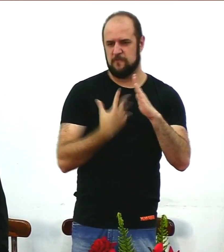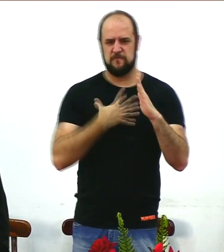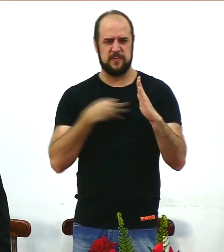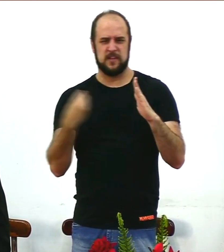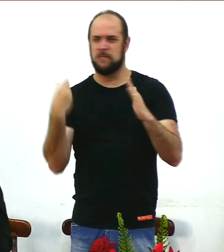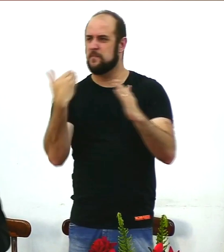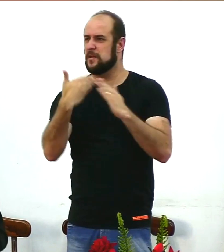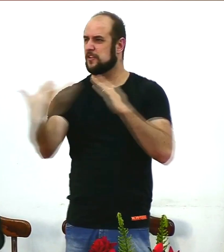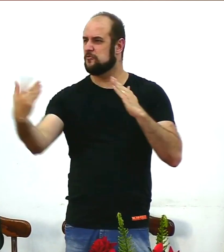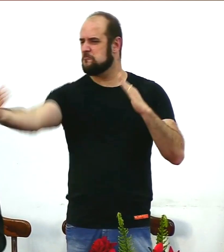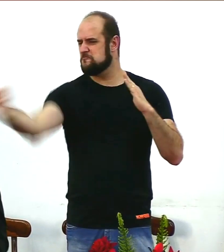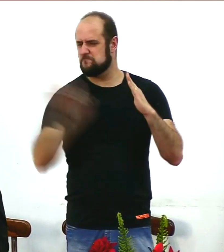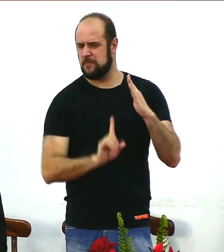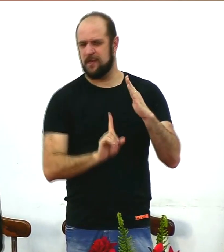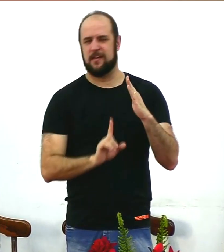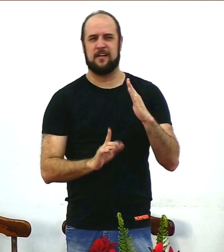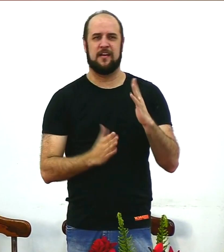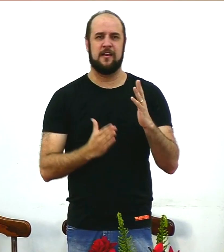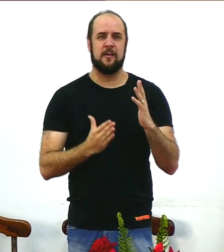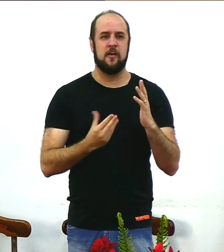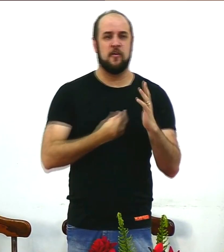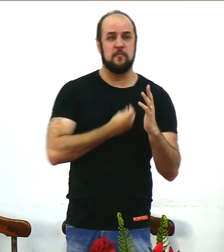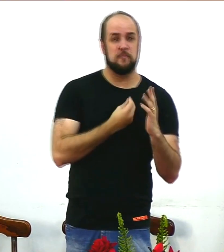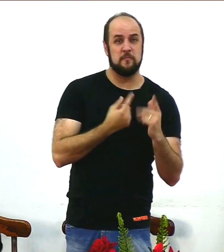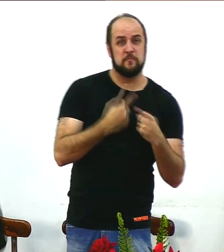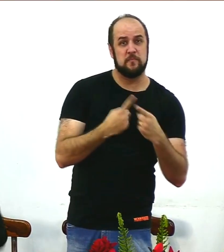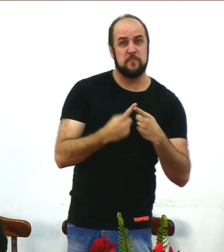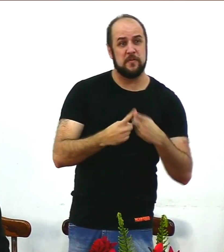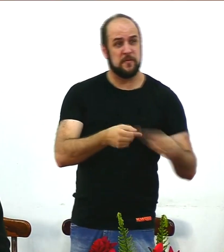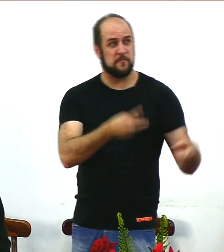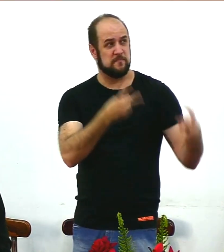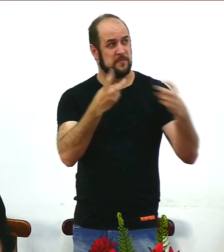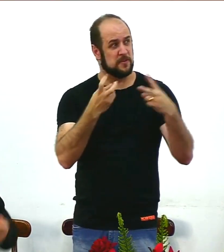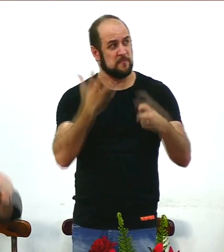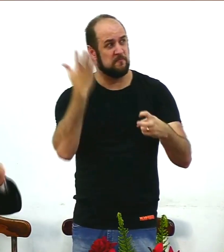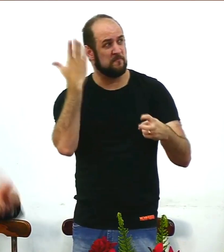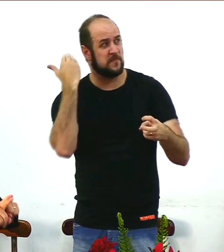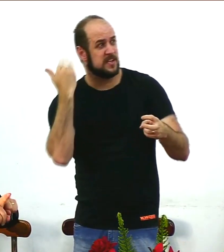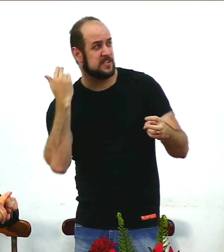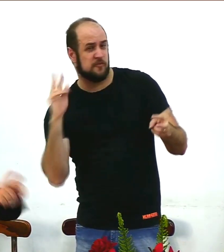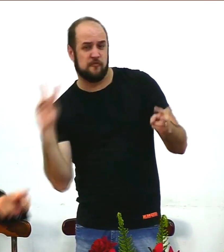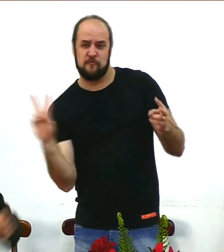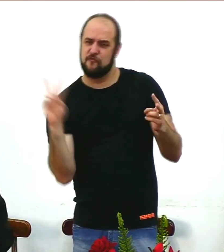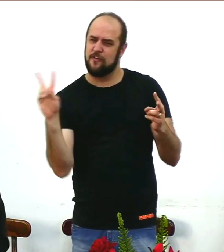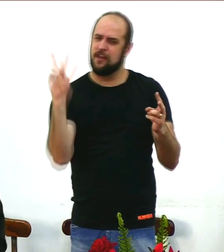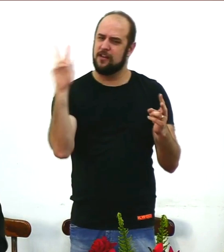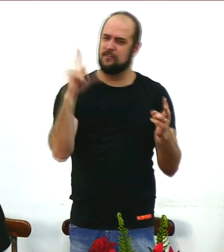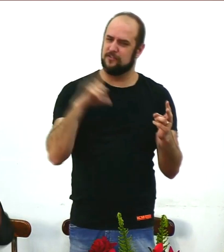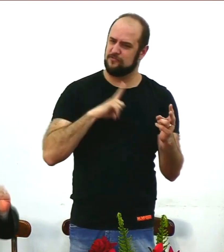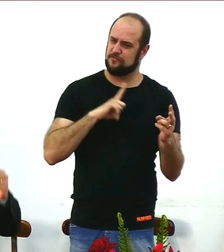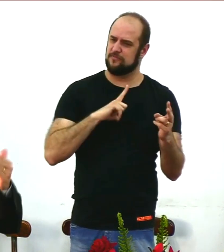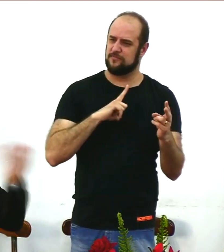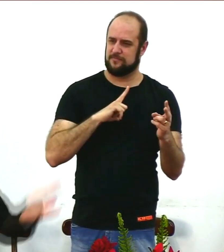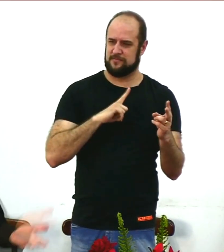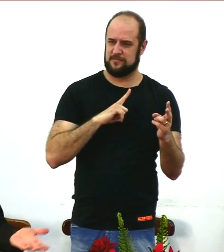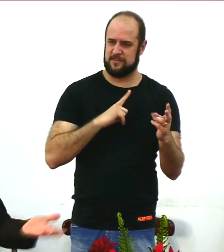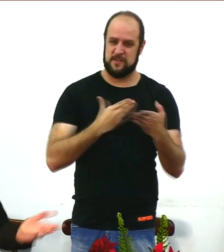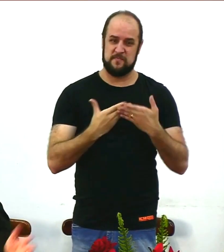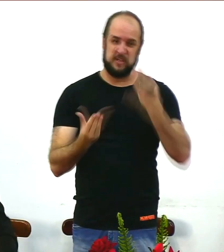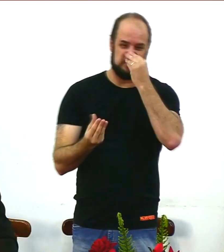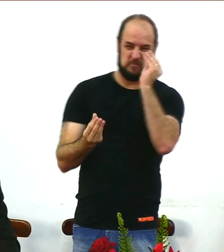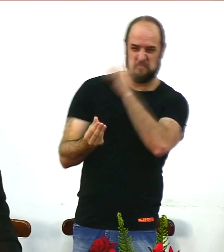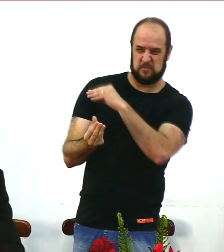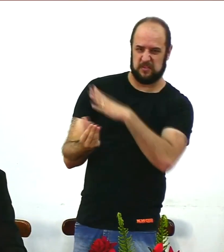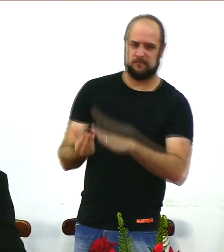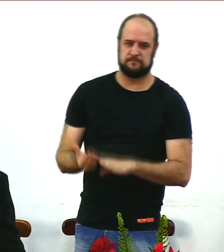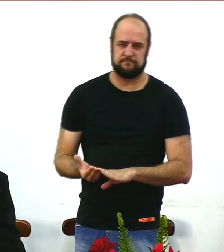palavra exatamente assim. Ezequiel também disse isso. E o salmista do Salmo 22, versículo 15 também disse: a vida não me é